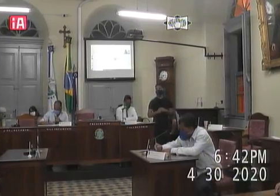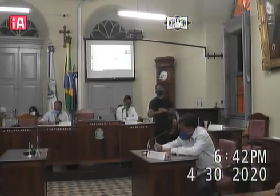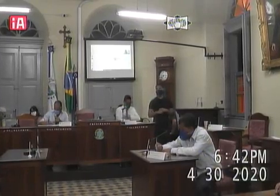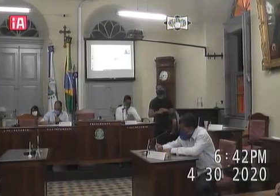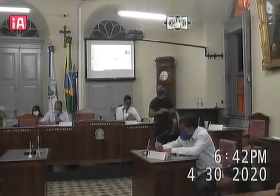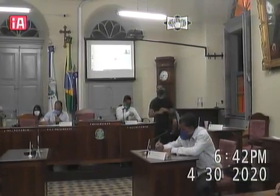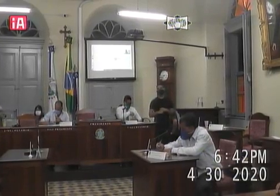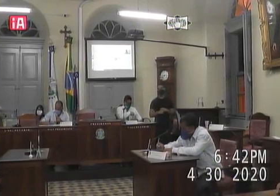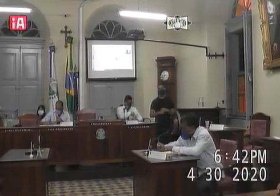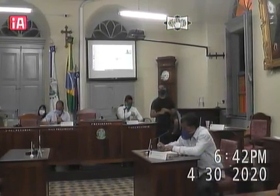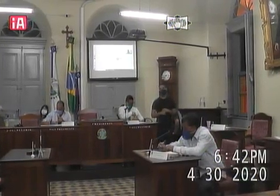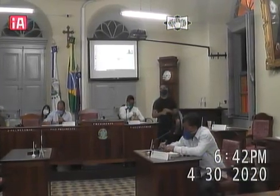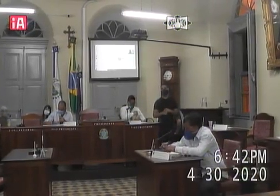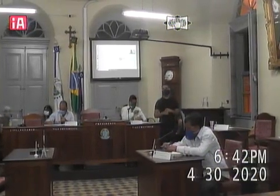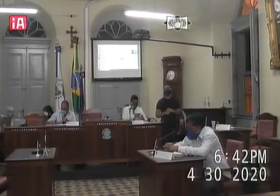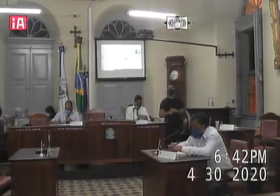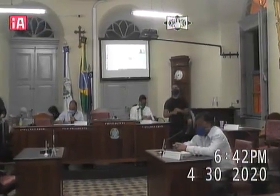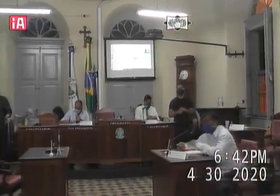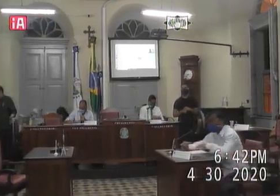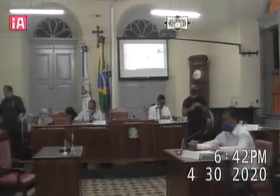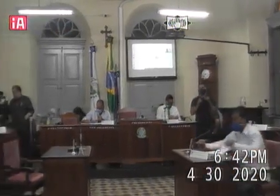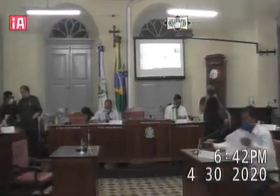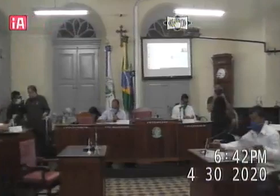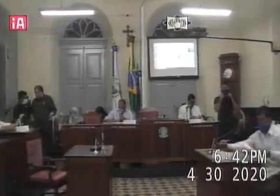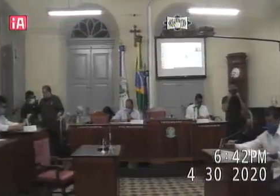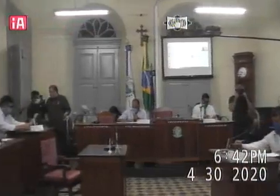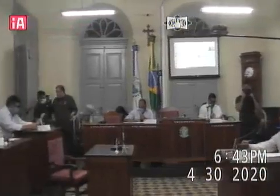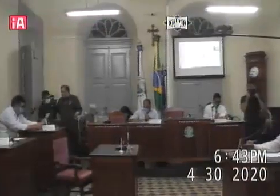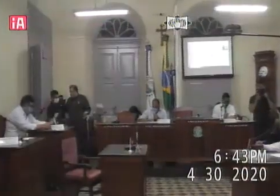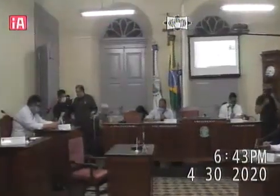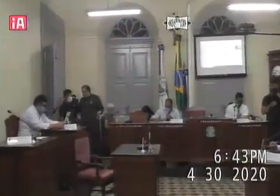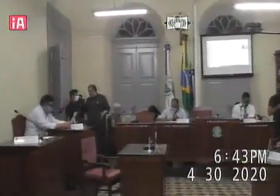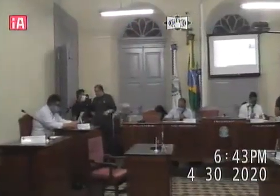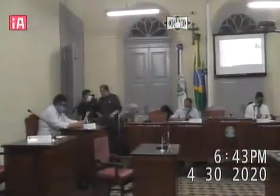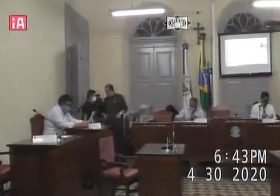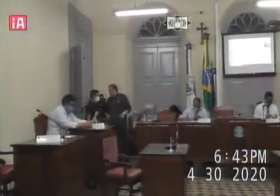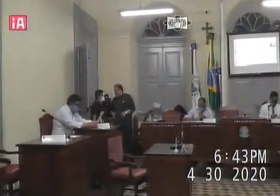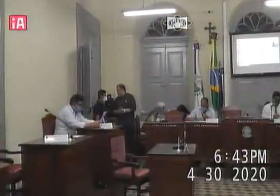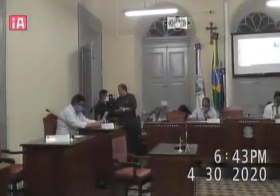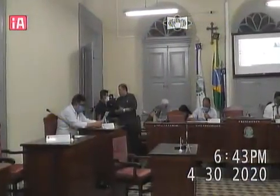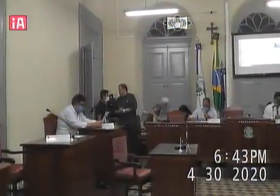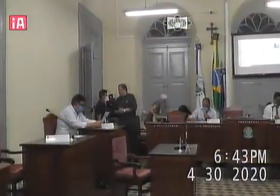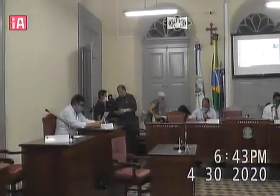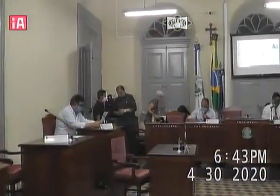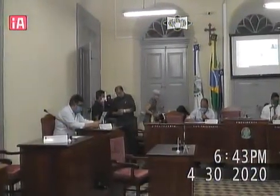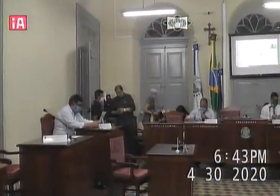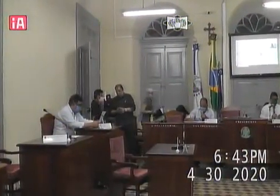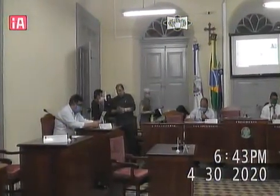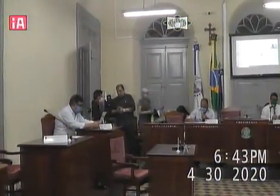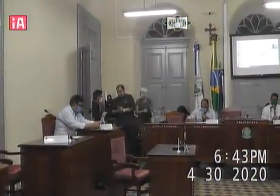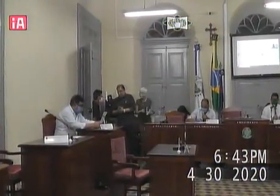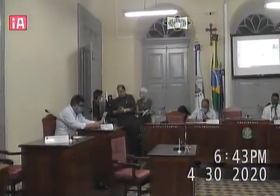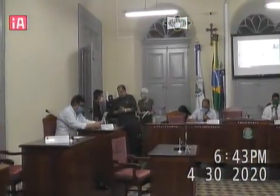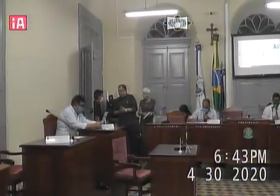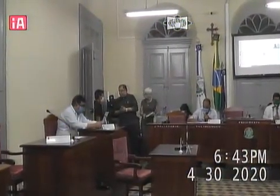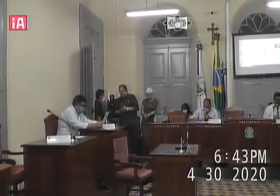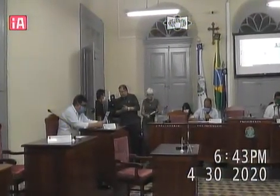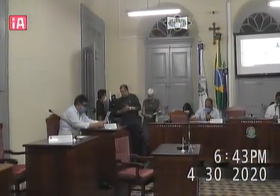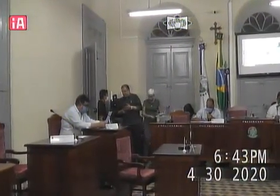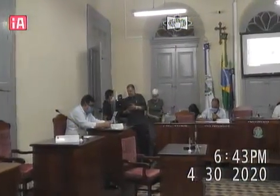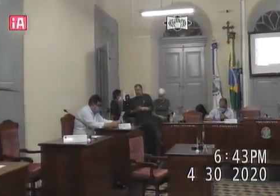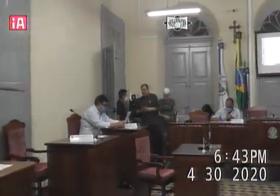Vereador Paulo Celso Alves Pena, Pedro Paulo Magalhães Graça está online, professor Rafael de Oliveira